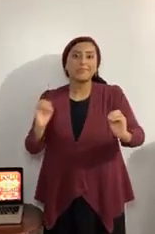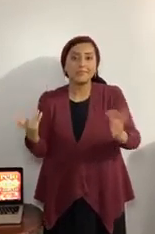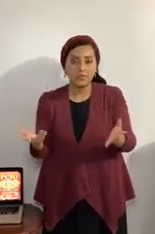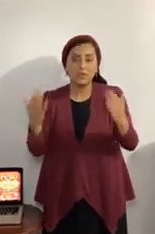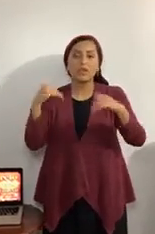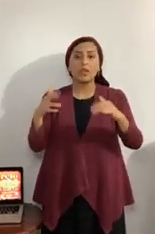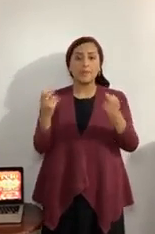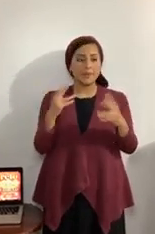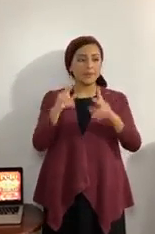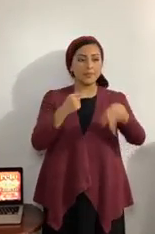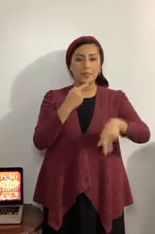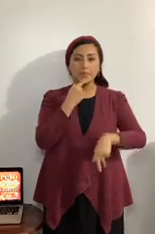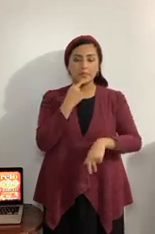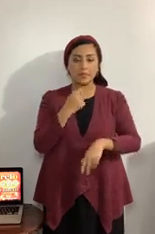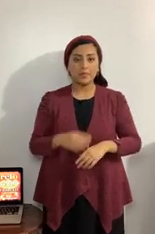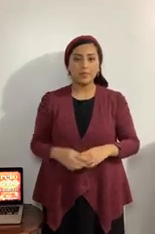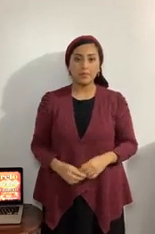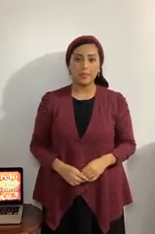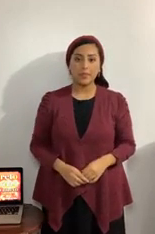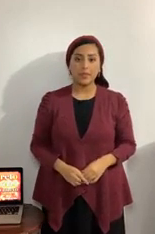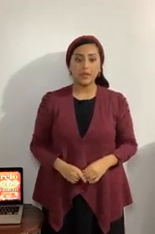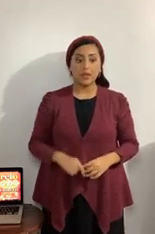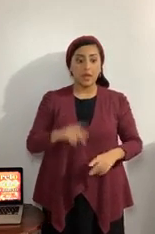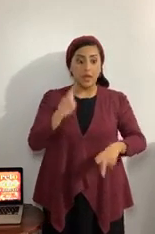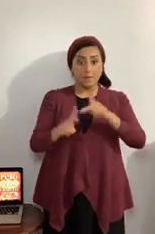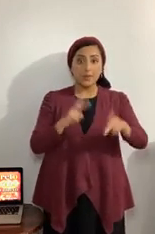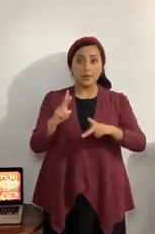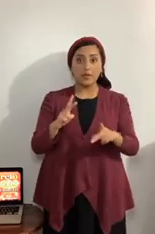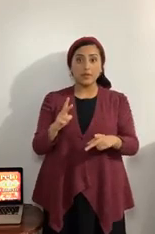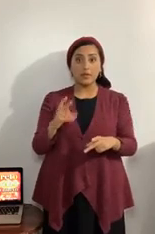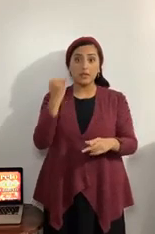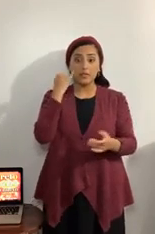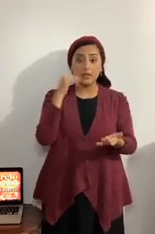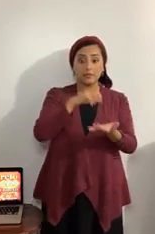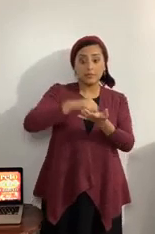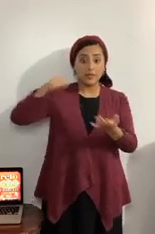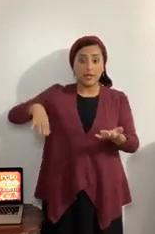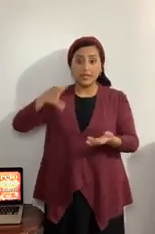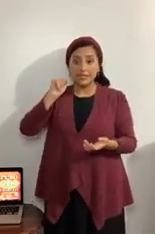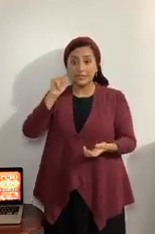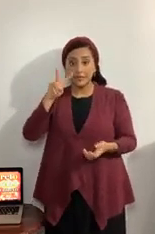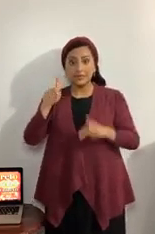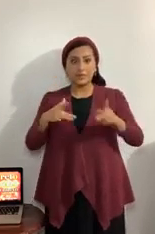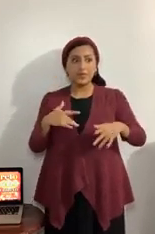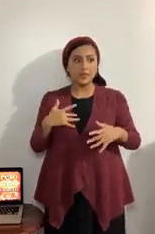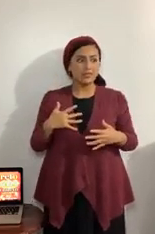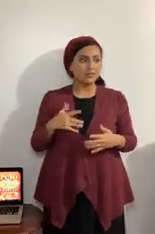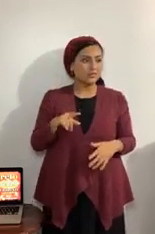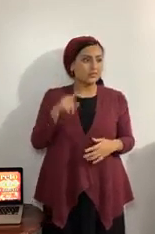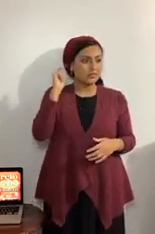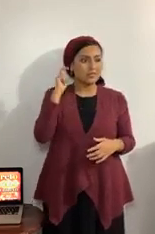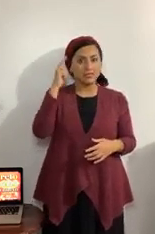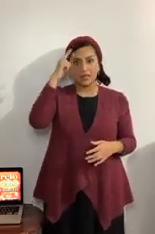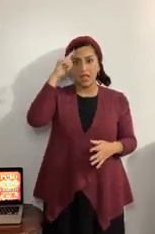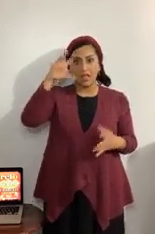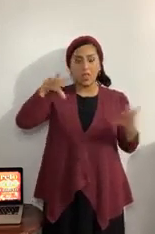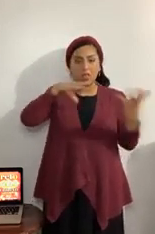muchos dicen, la gente se trauma si se le quita la televisión. La gente se trauma si se le quita la